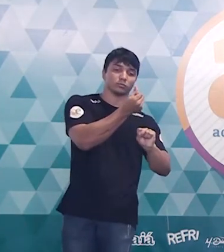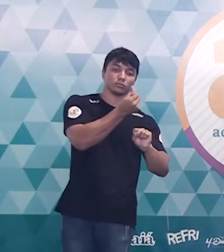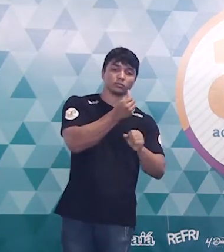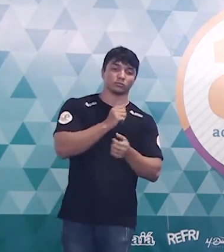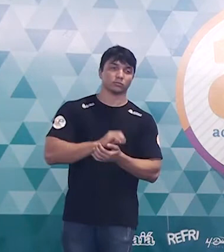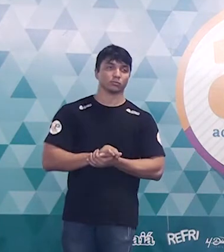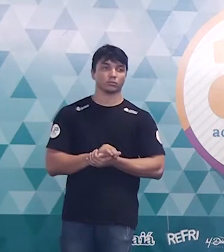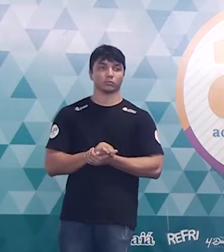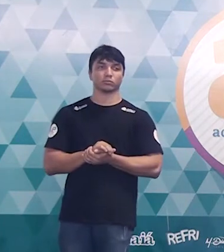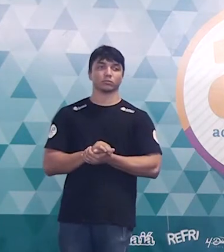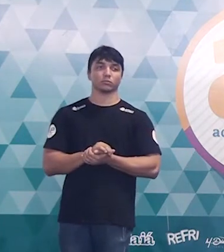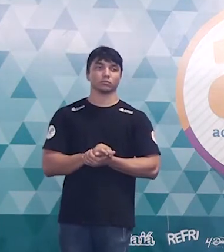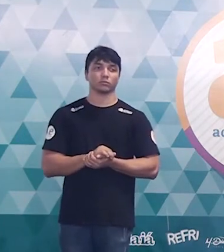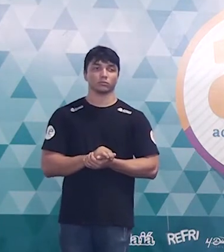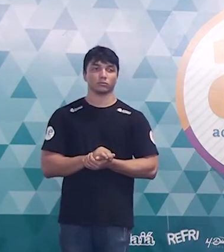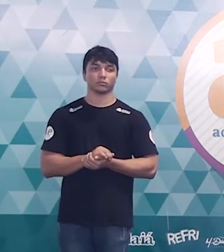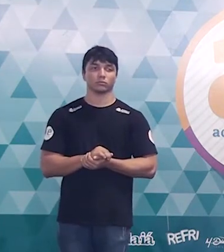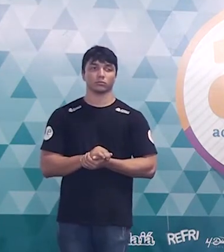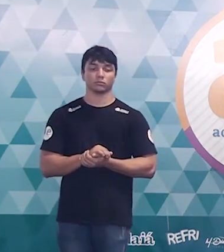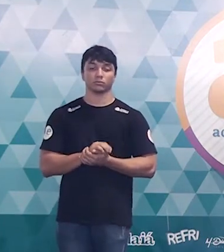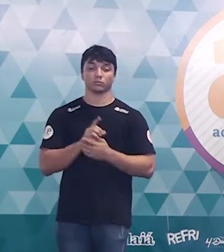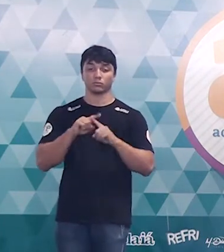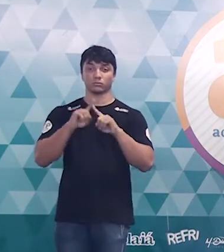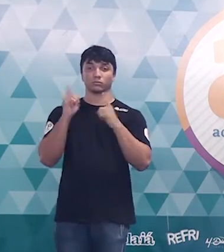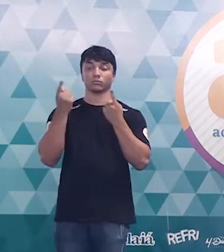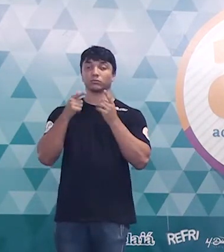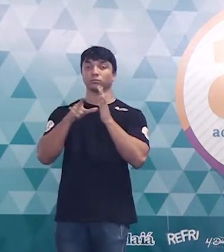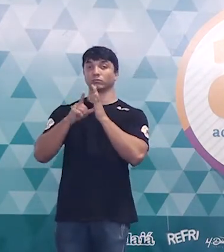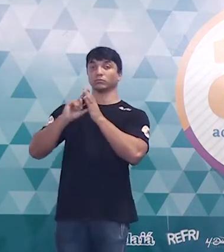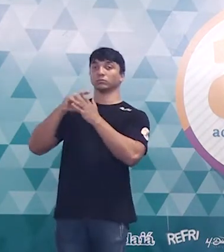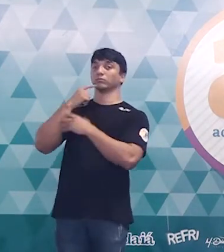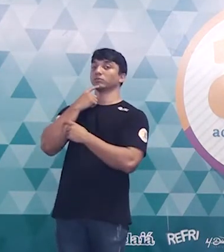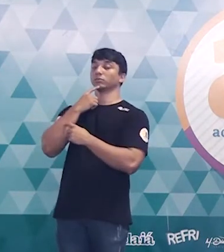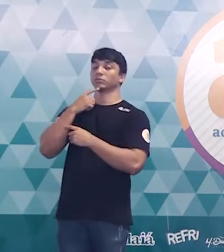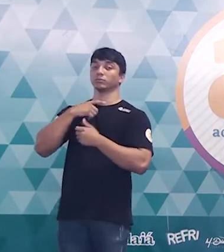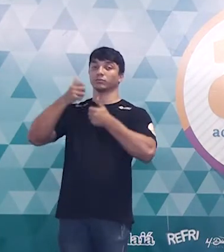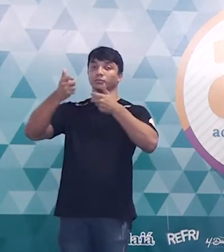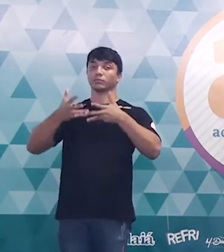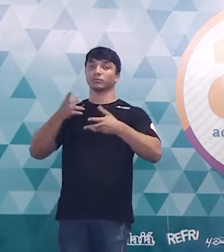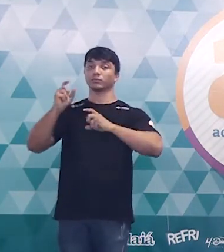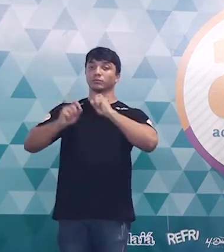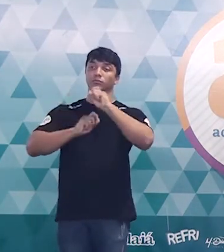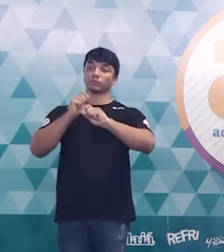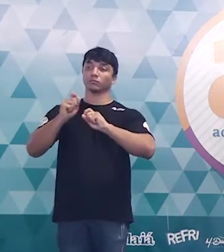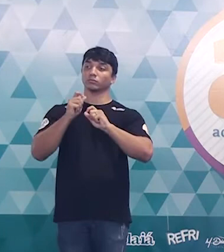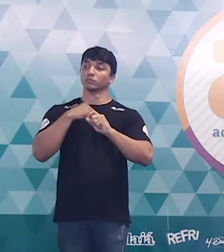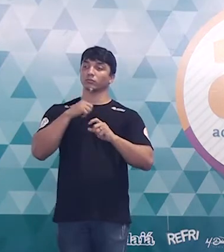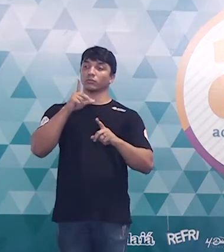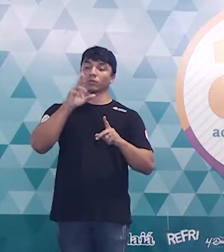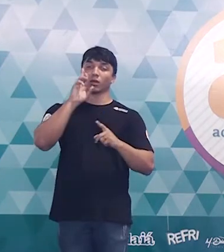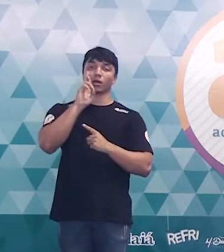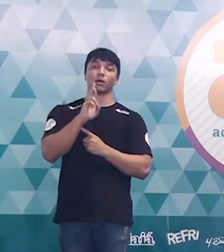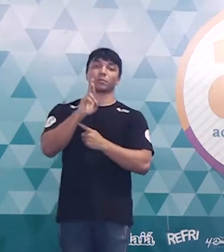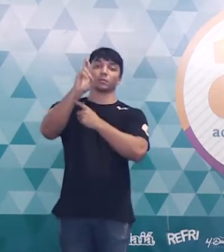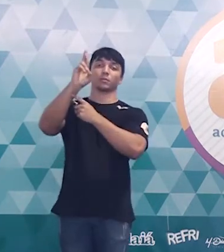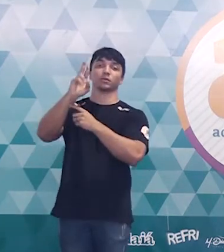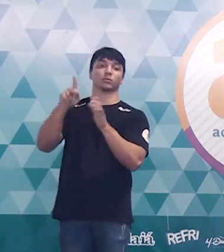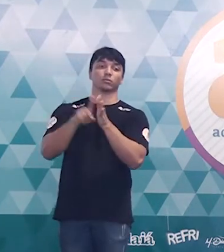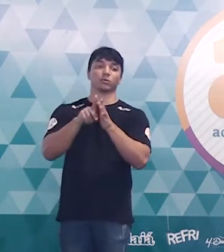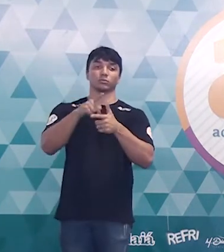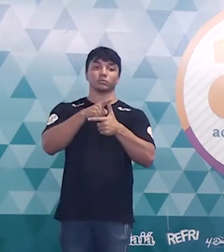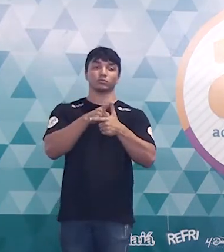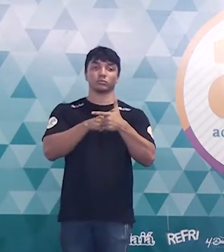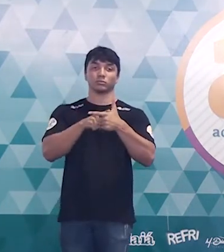oitavos. Mas, agora há pouco, eu dizia para vocês que representar uma